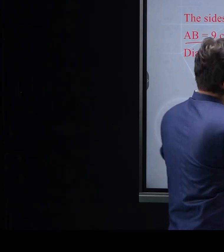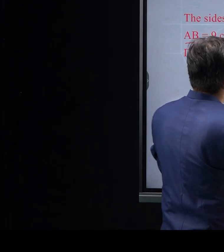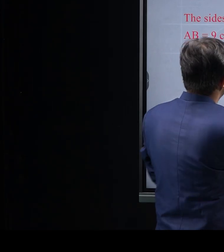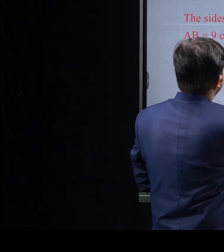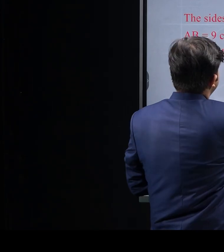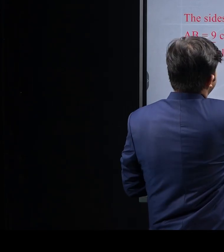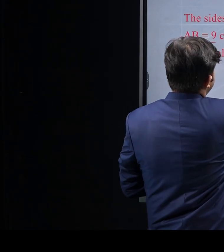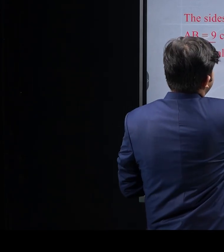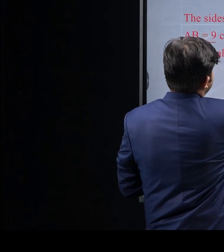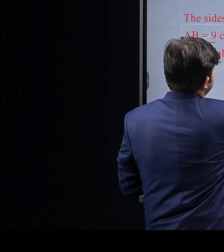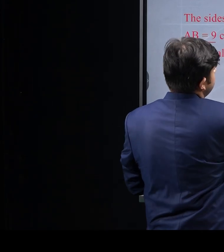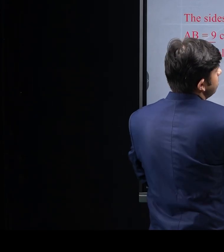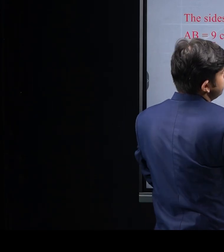BC = 40 ಸೆಂಟಿಮೀಟರ್,